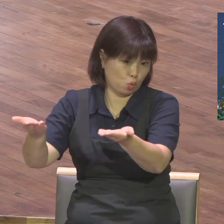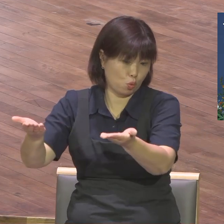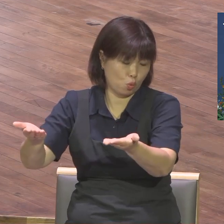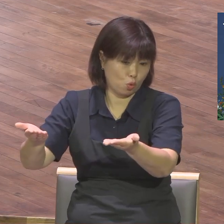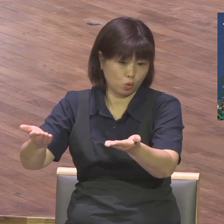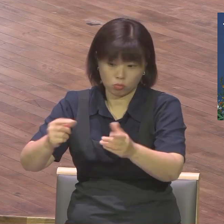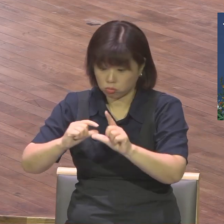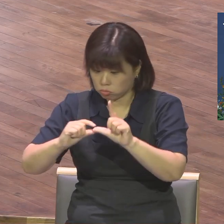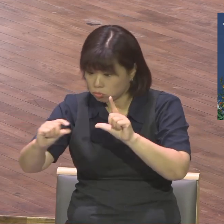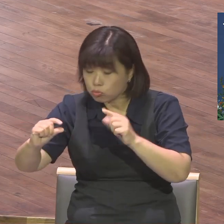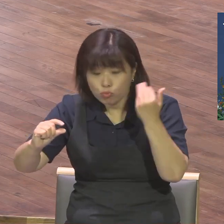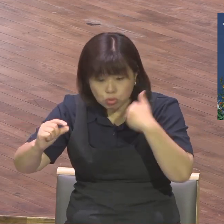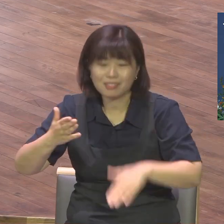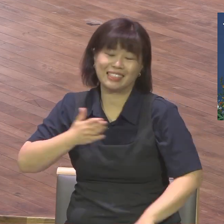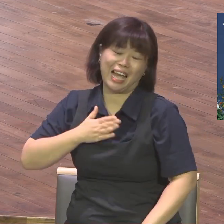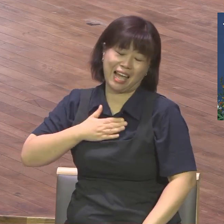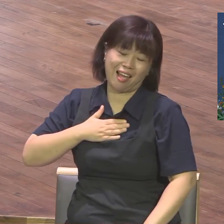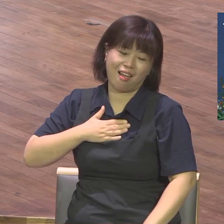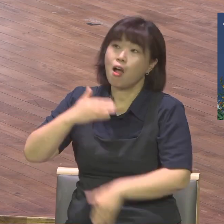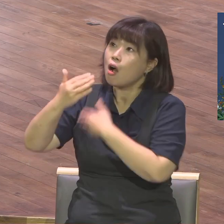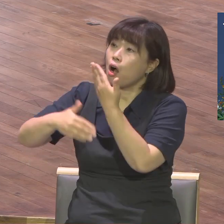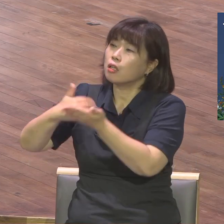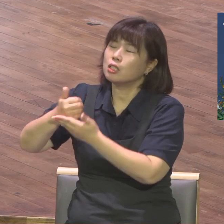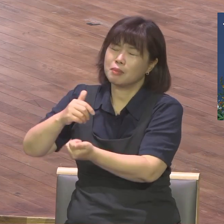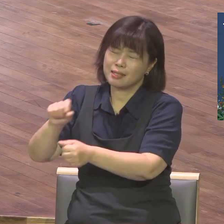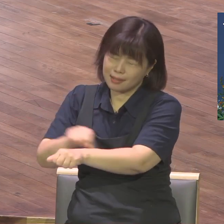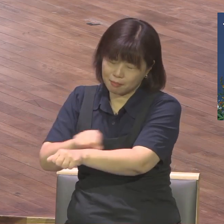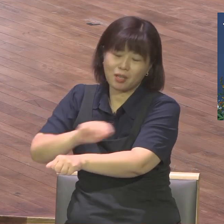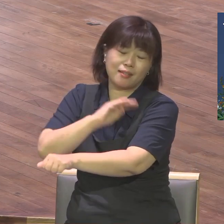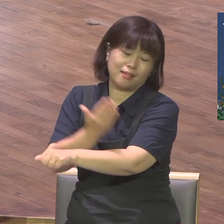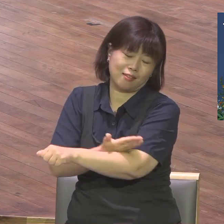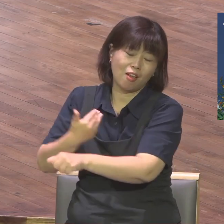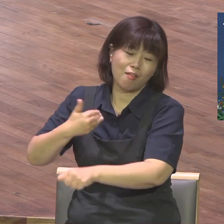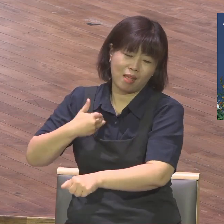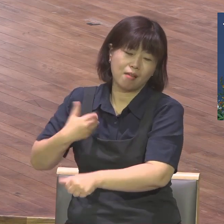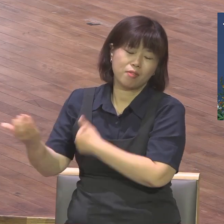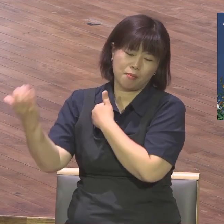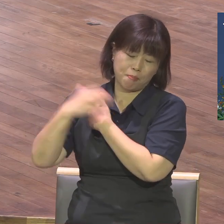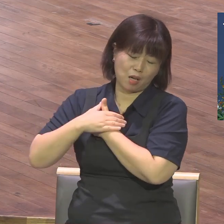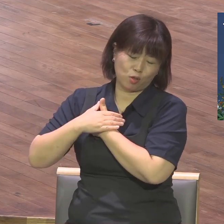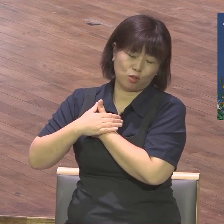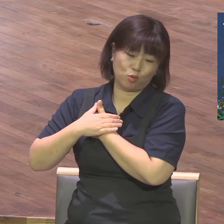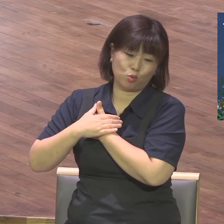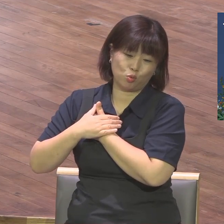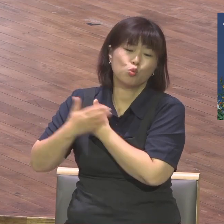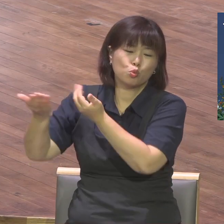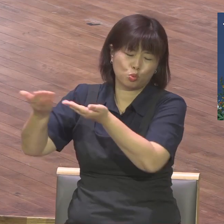맡기다 사실을 믿으시기 바랍니다. 아멘. 믿어야 돼요.